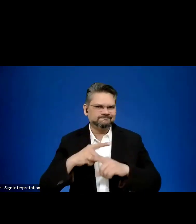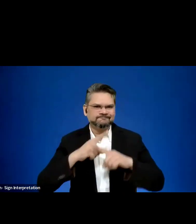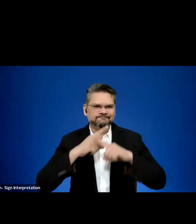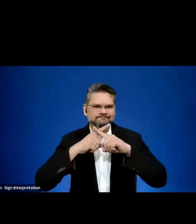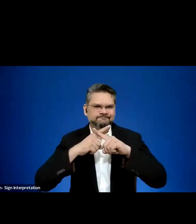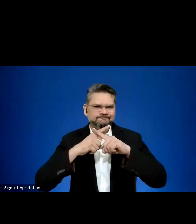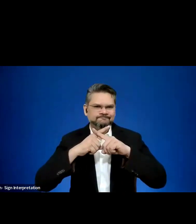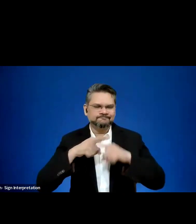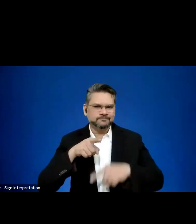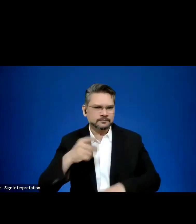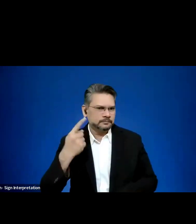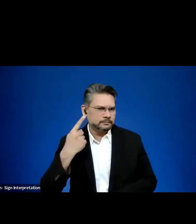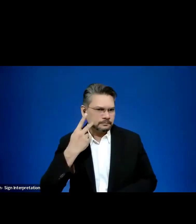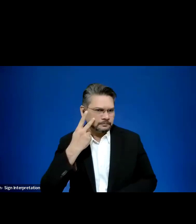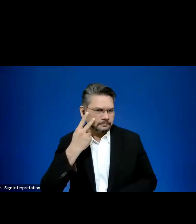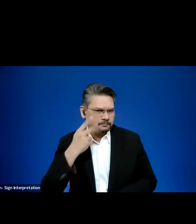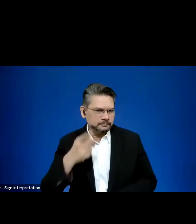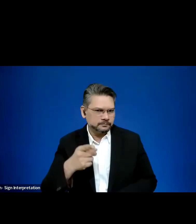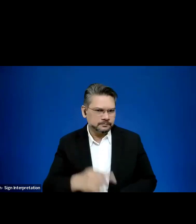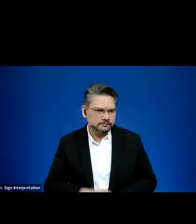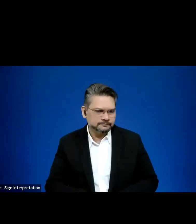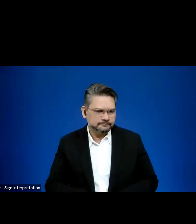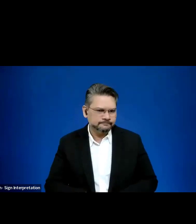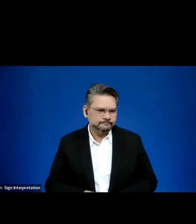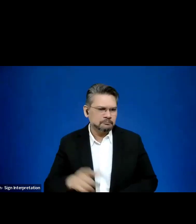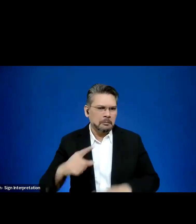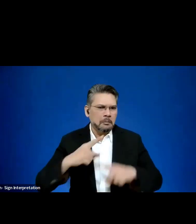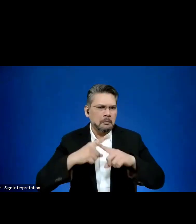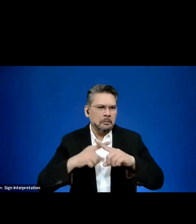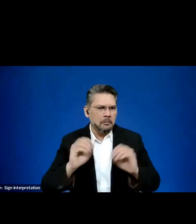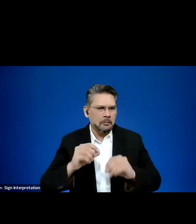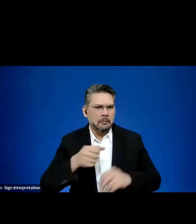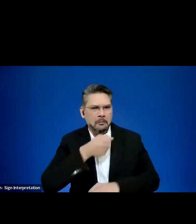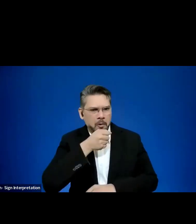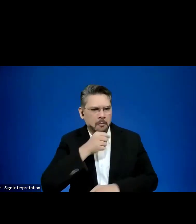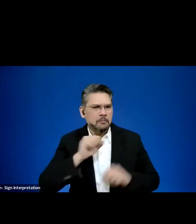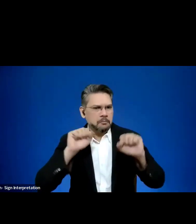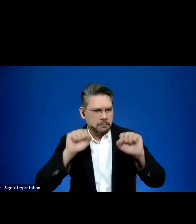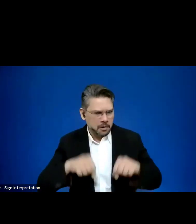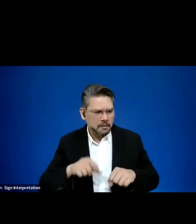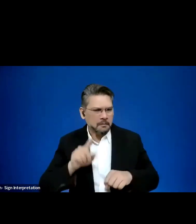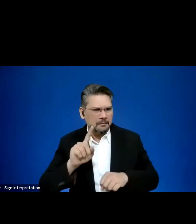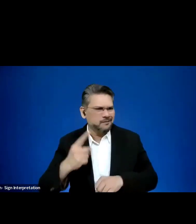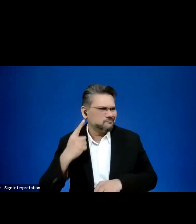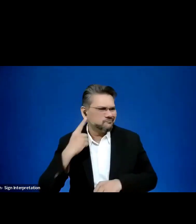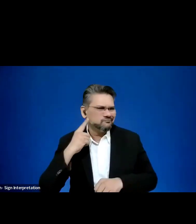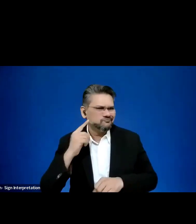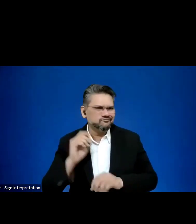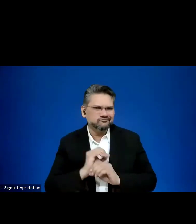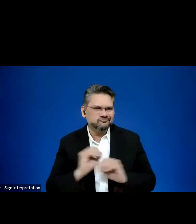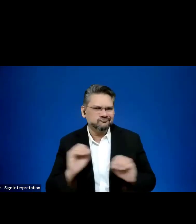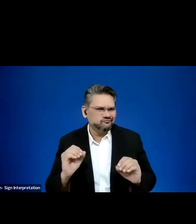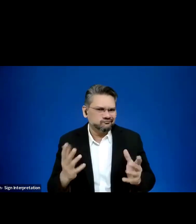Robina， 我们还是听不到你。